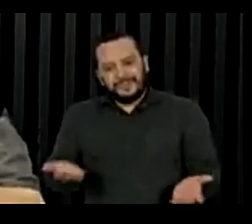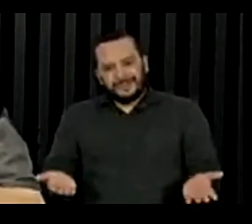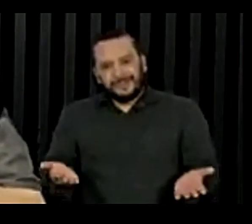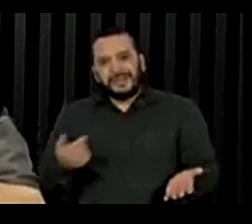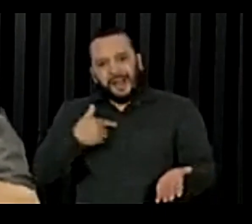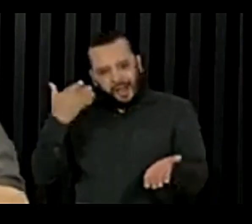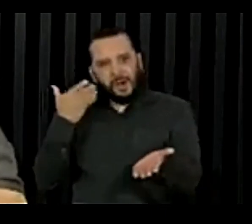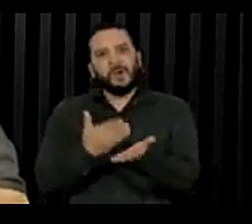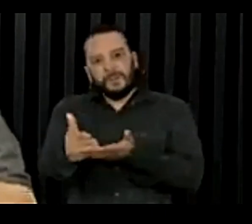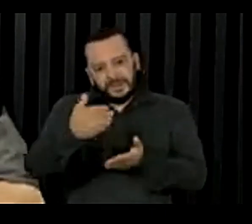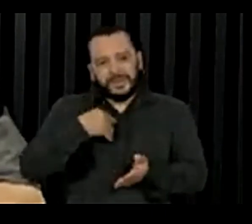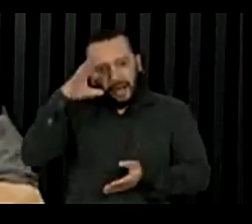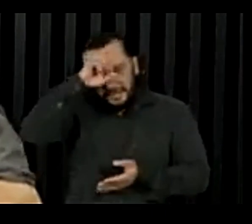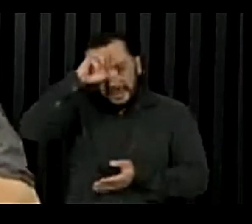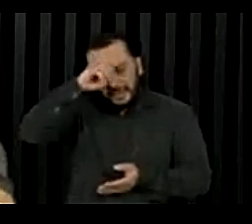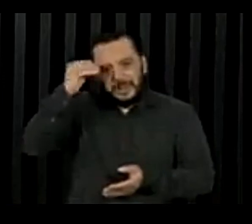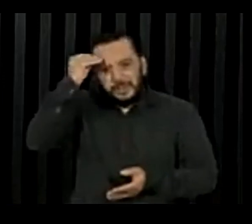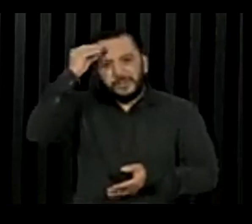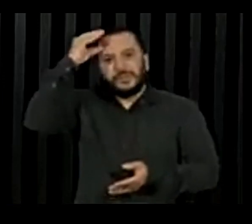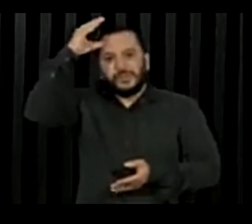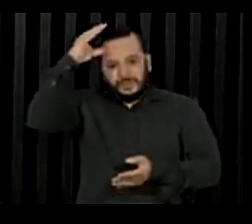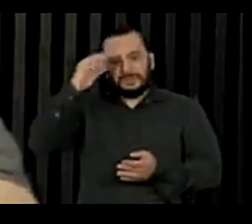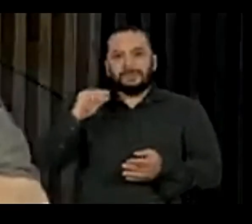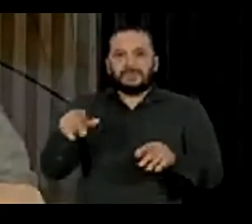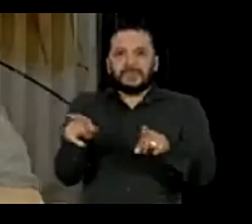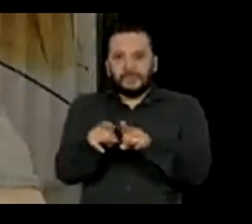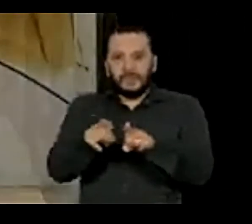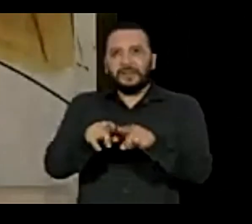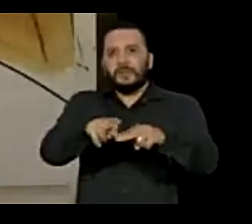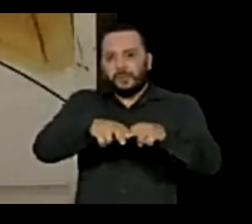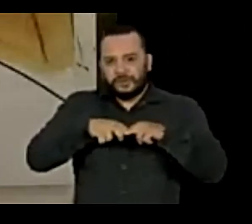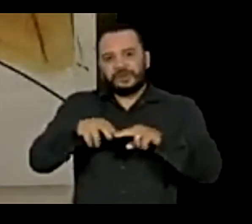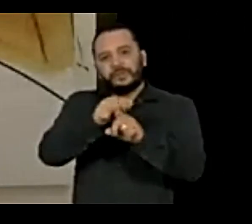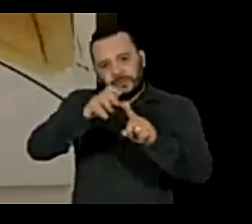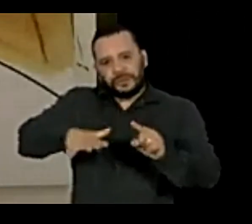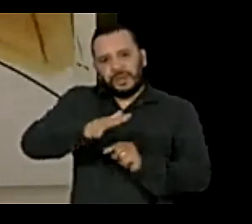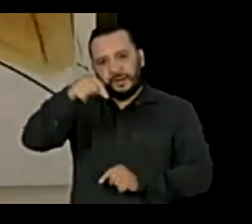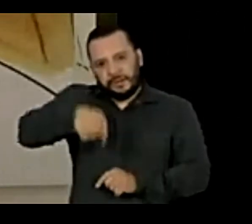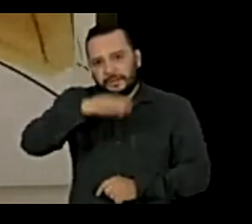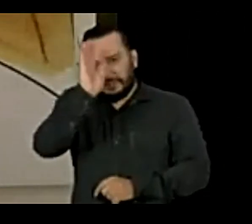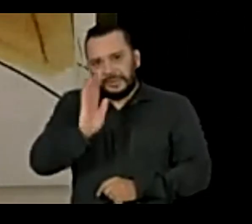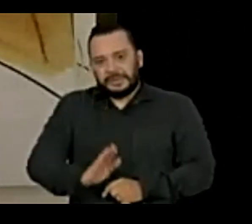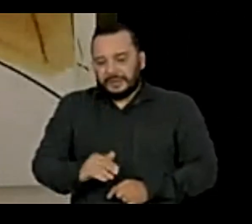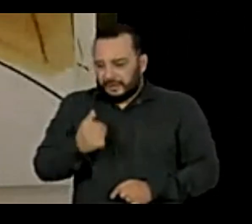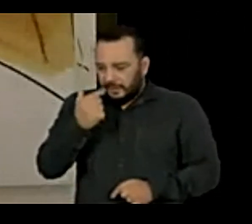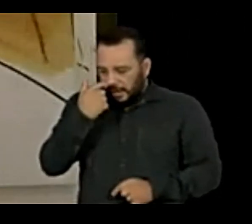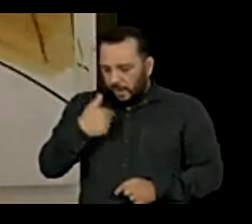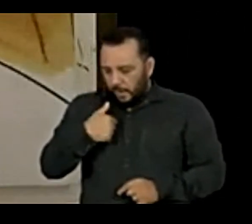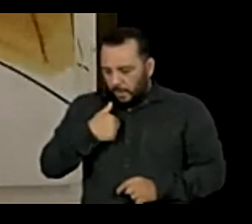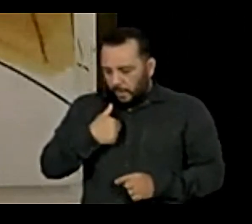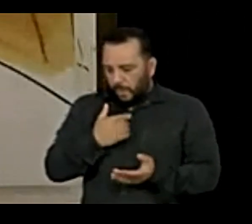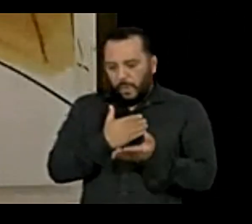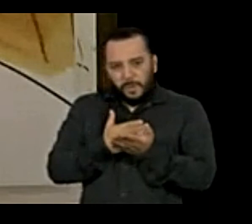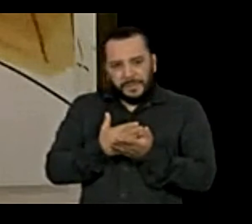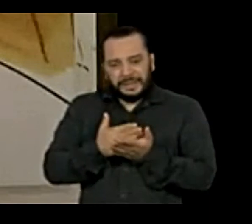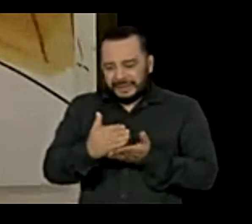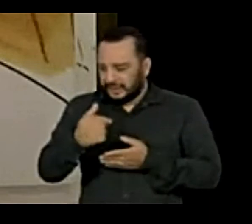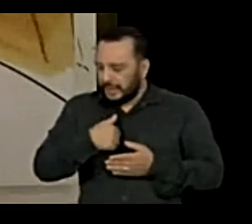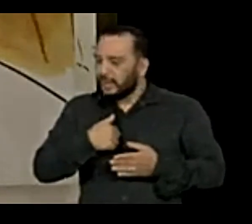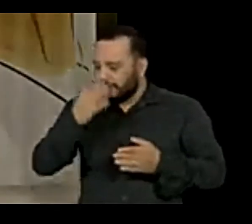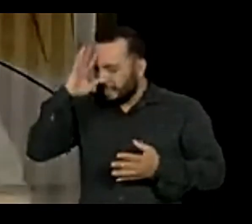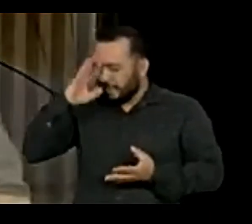eu comecei a aprender mais sobre as causas sociais no Brasil, foi assim que eu comecei a me humanizar mais e tentar dar voz para essas